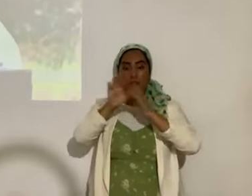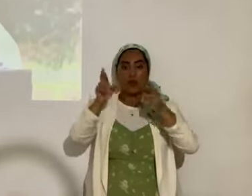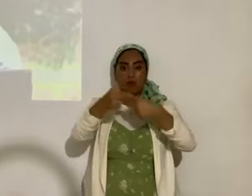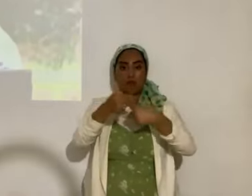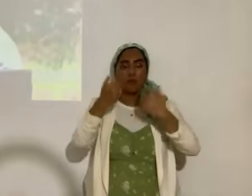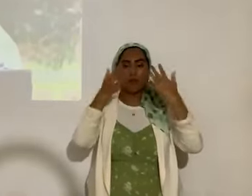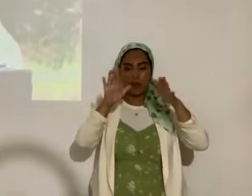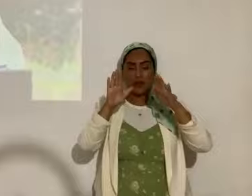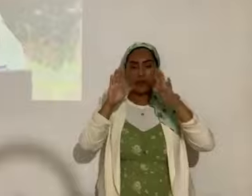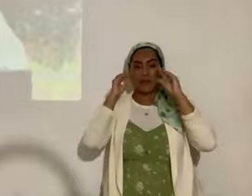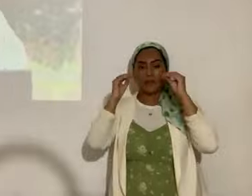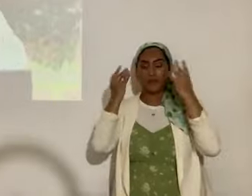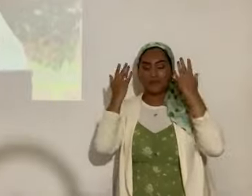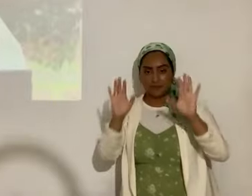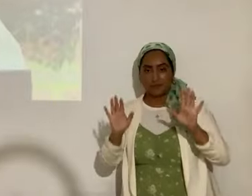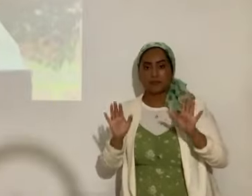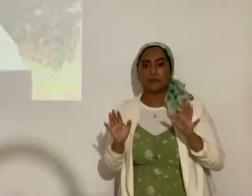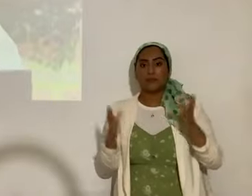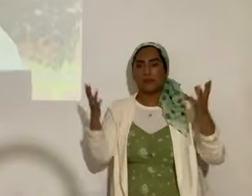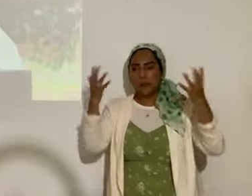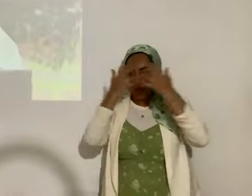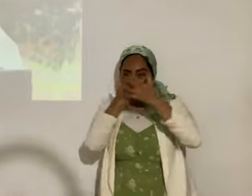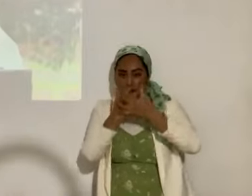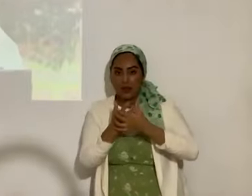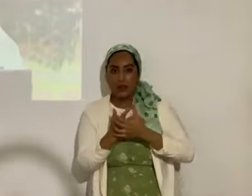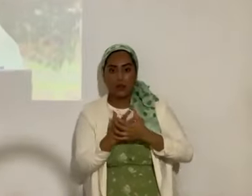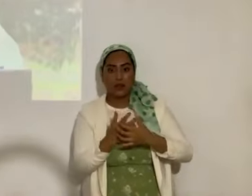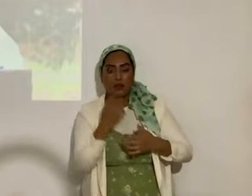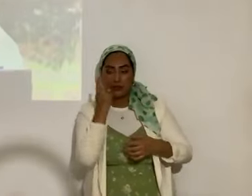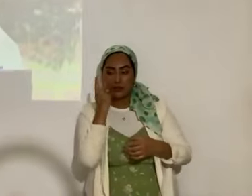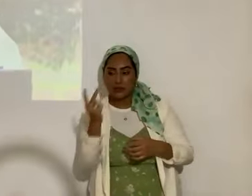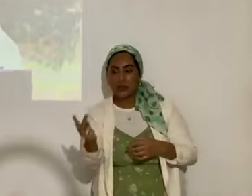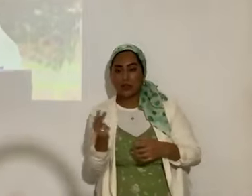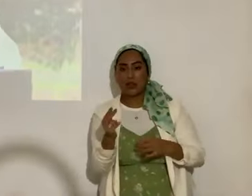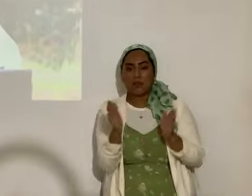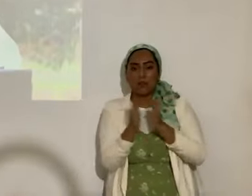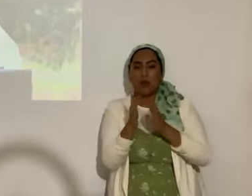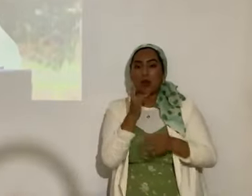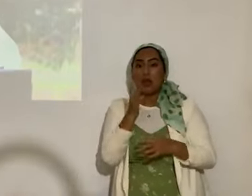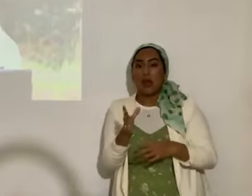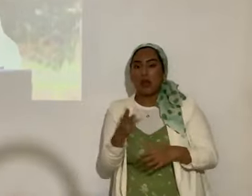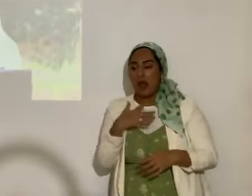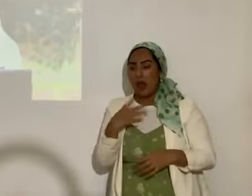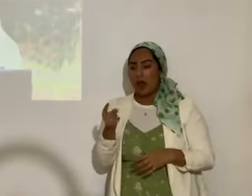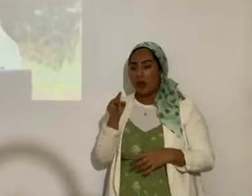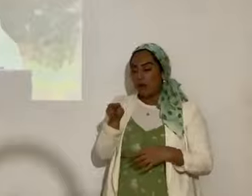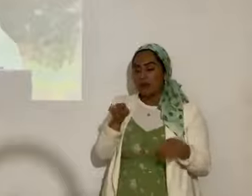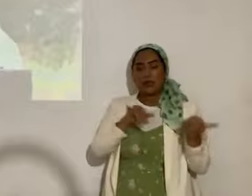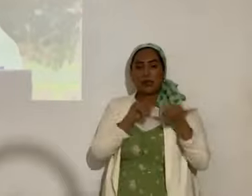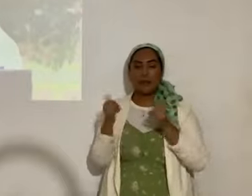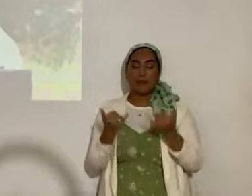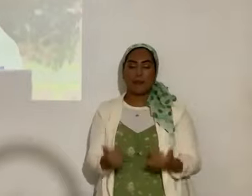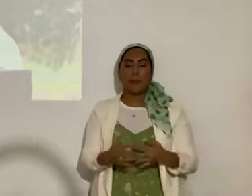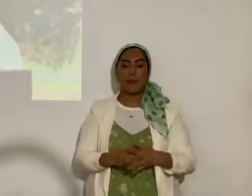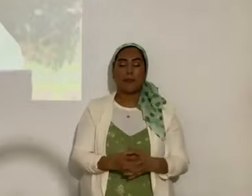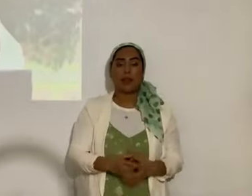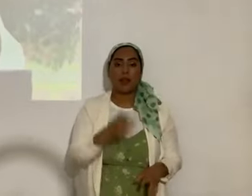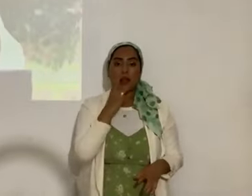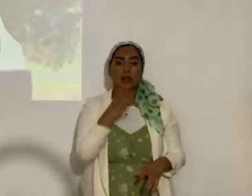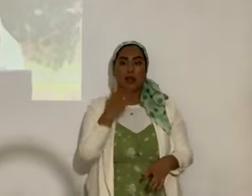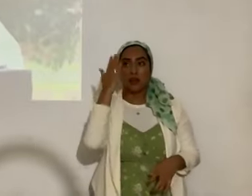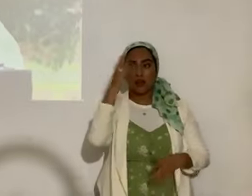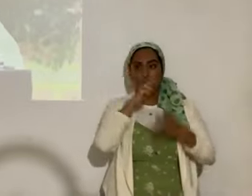eso ya se nos ha ministrado muy obscura y tú ves una luz muy pequeña tú la aprecias así Ahora la luz